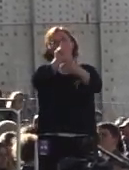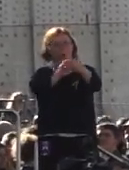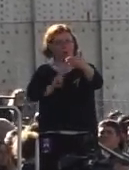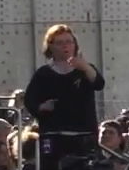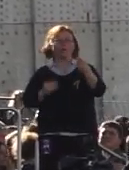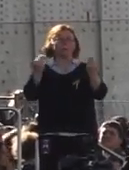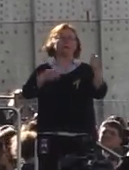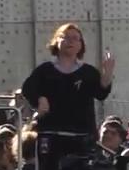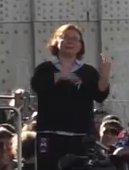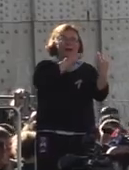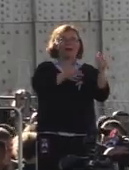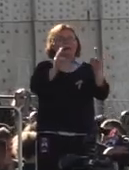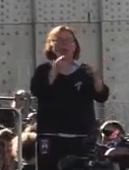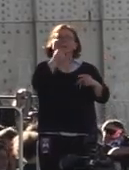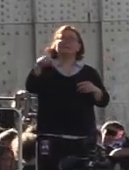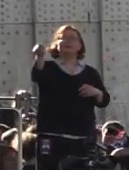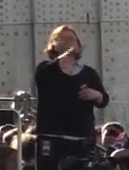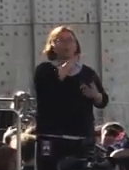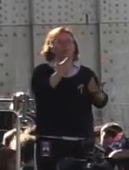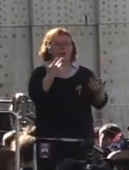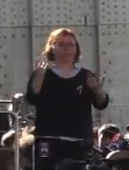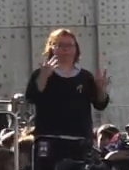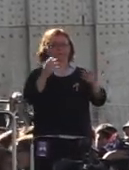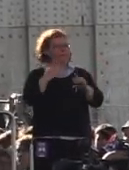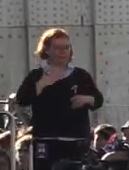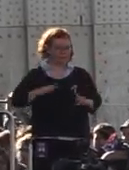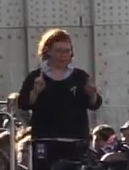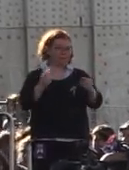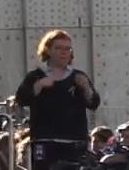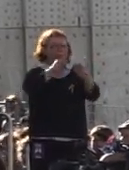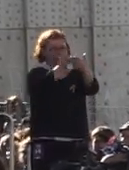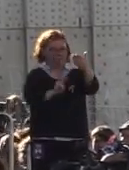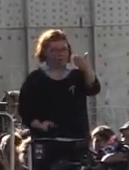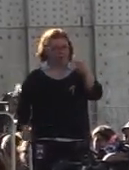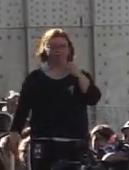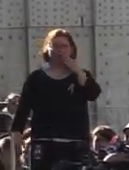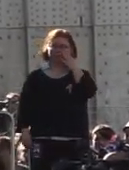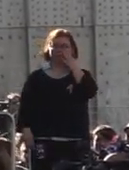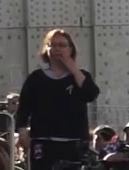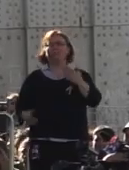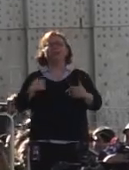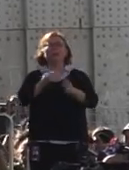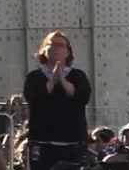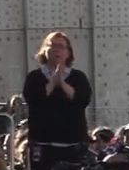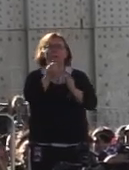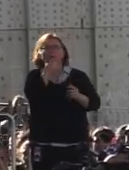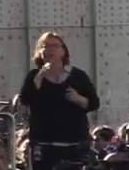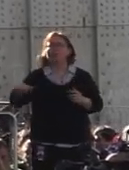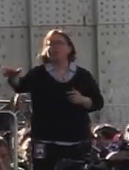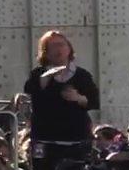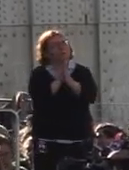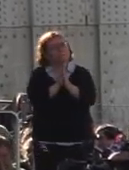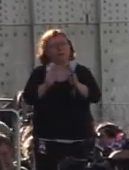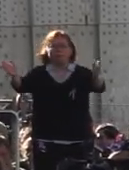felolvasom, mert a zenével esetleg az idősebb korosztályt megzavarom, és ezt nem szeretném. Imádom és ölelem őket is